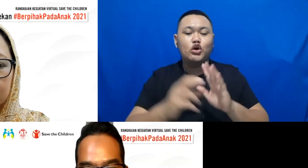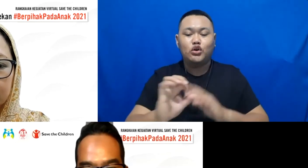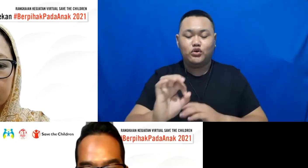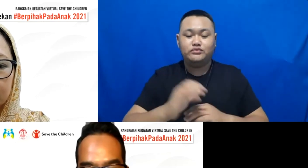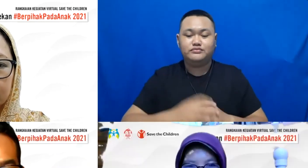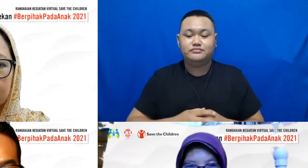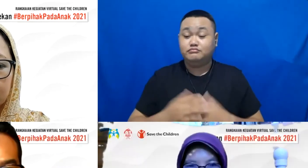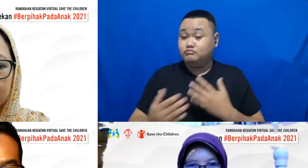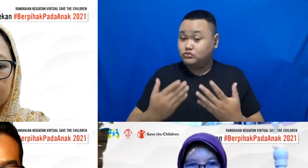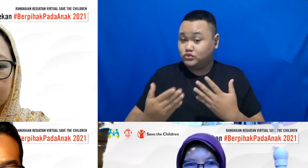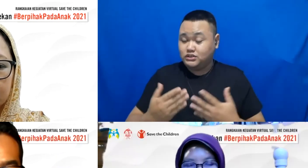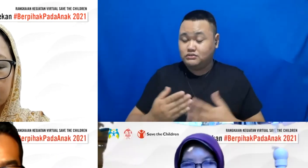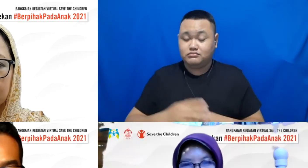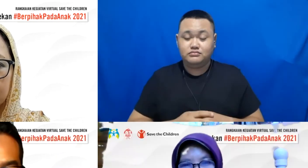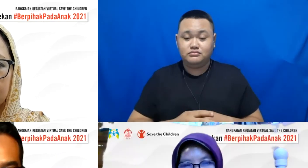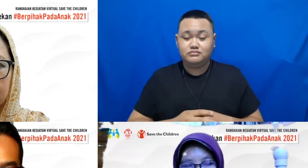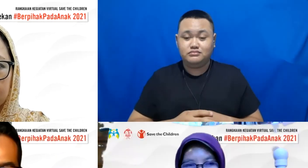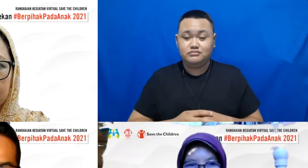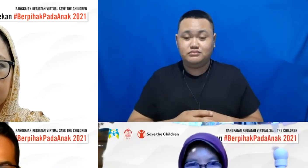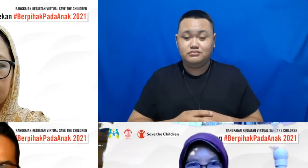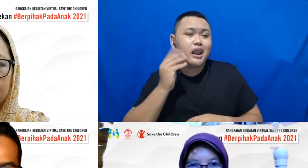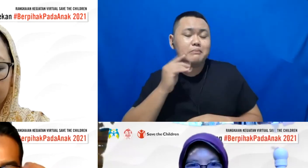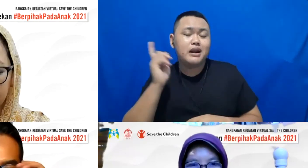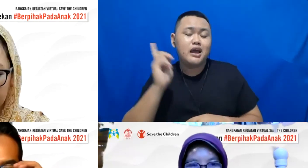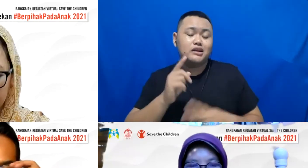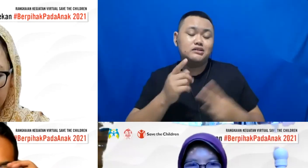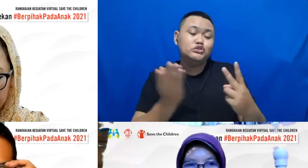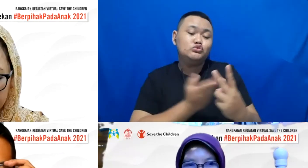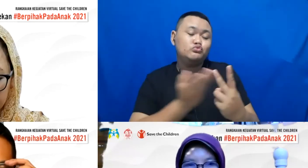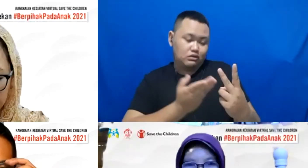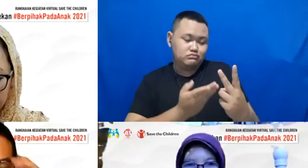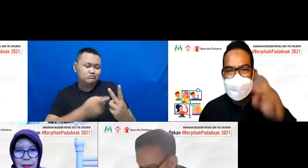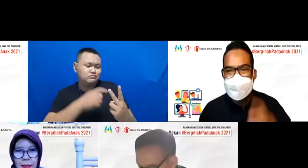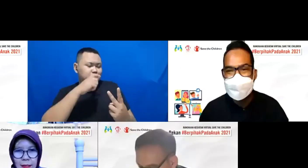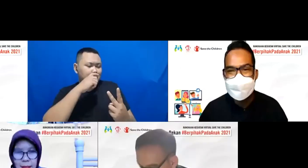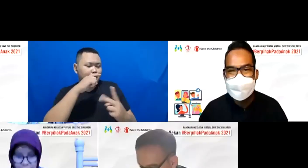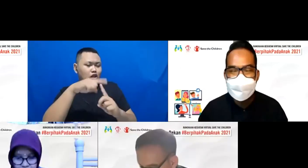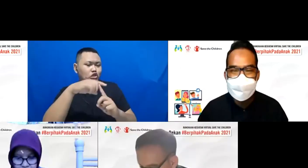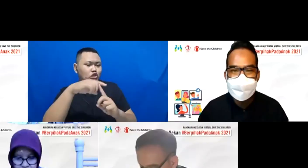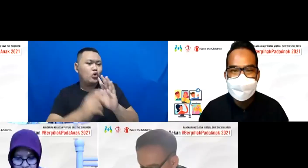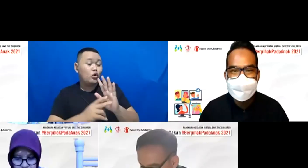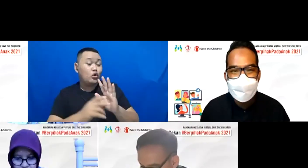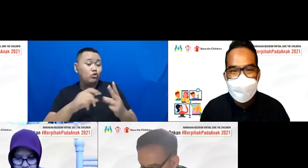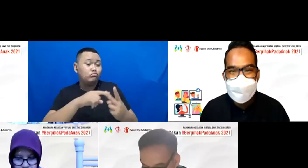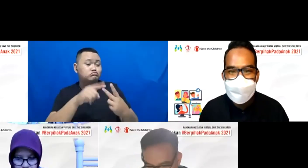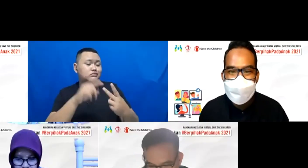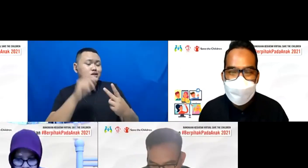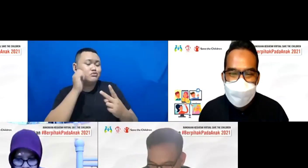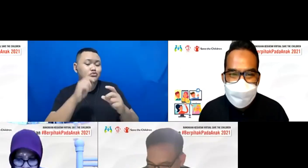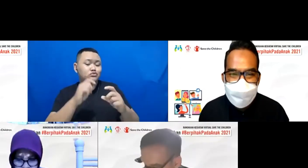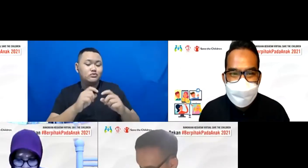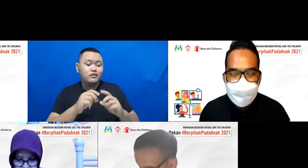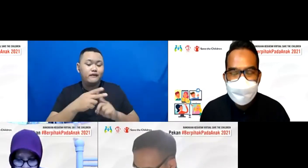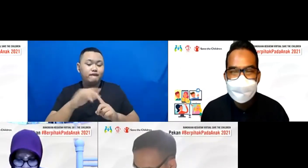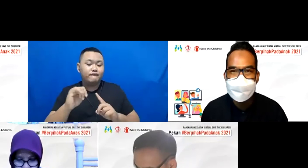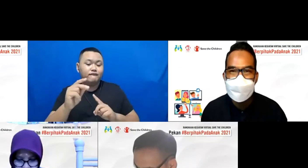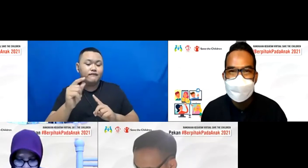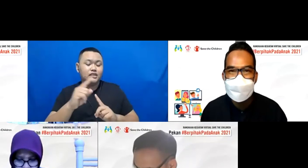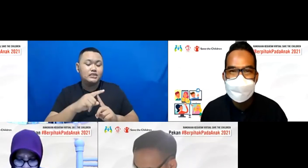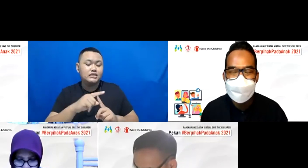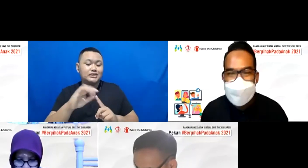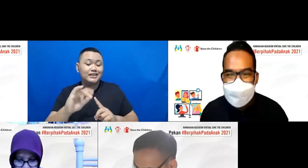kami mengimplementasikan ke dalam dua sisi. Pertama adalah kami sebagai guru di dalam lingkungan kelas.